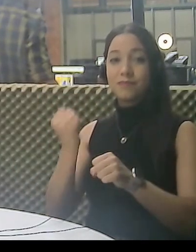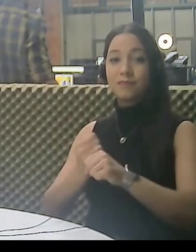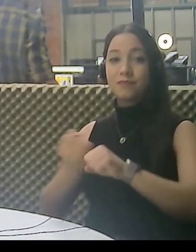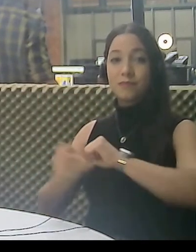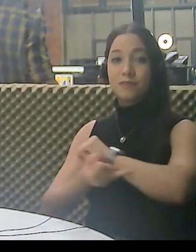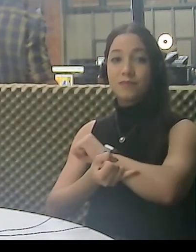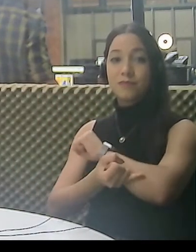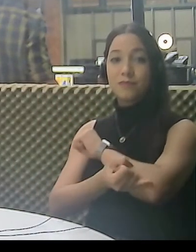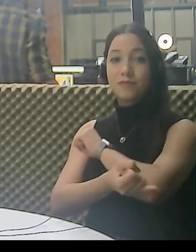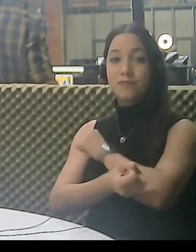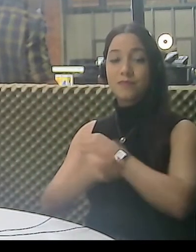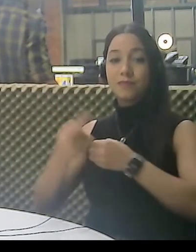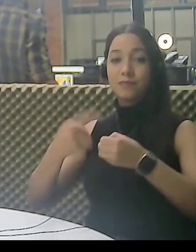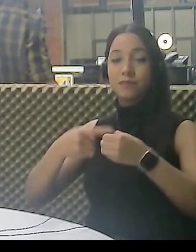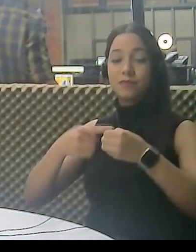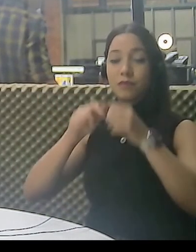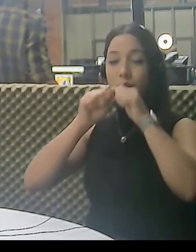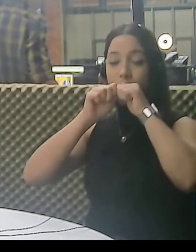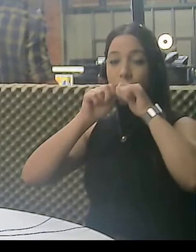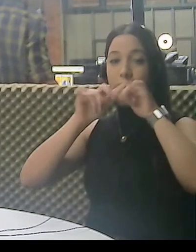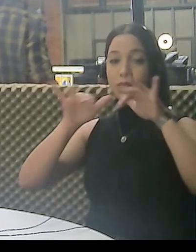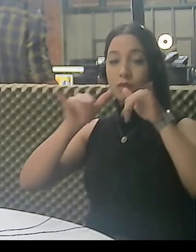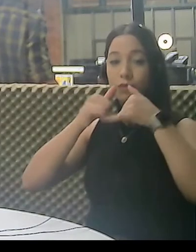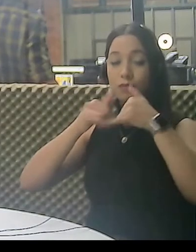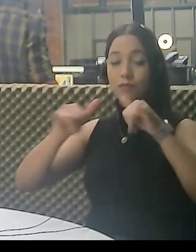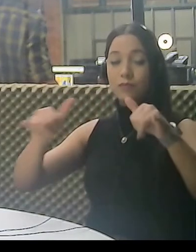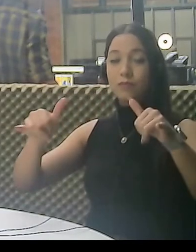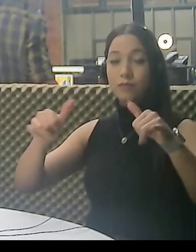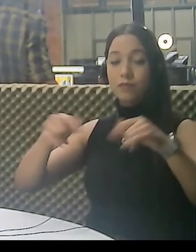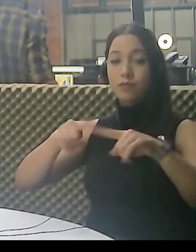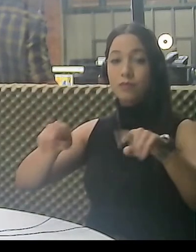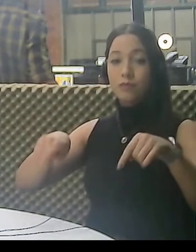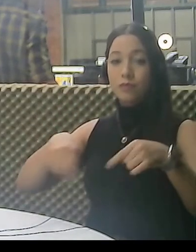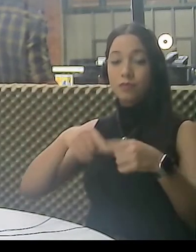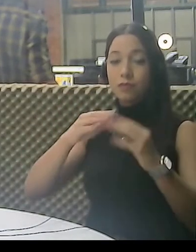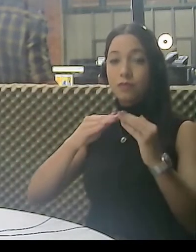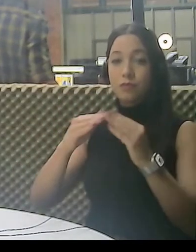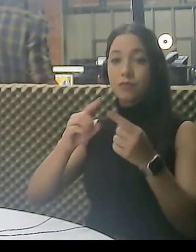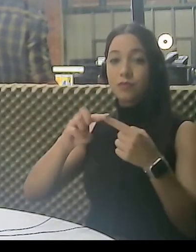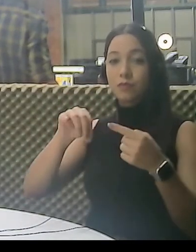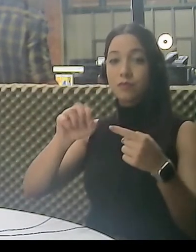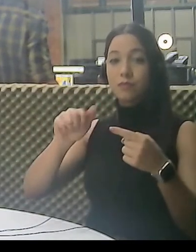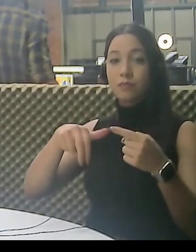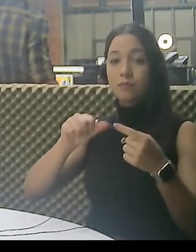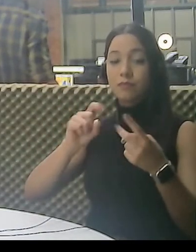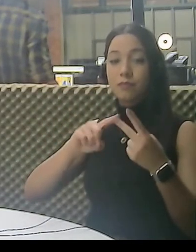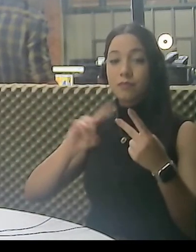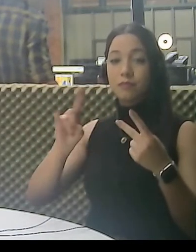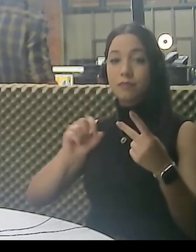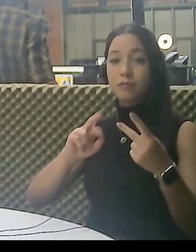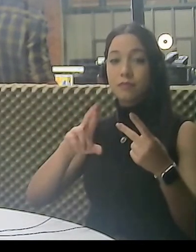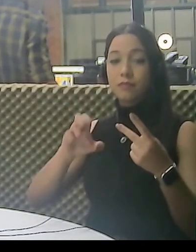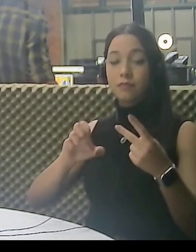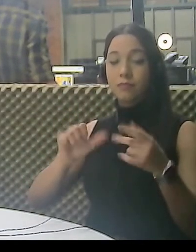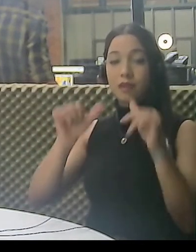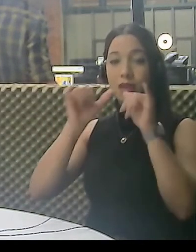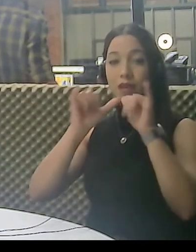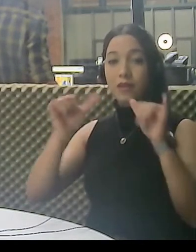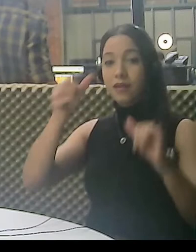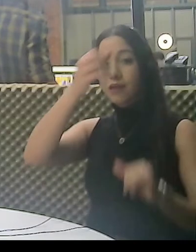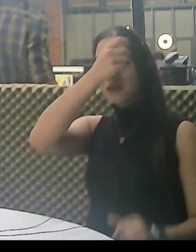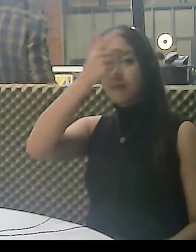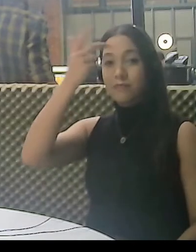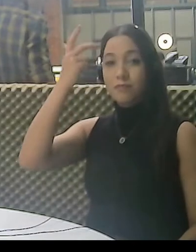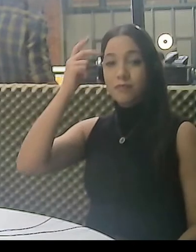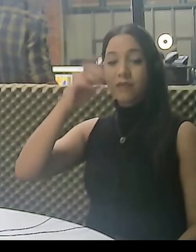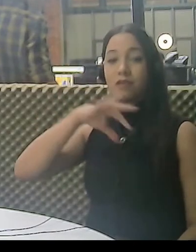rede urbana de distribuição de energia elétrica nos loteamentos Maná e Zaire Resende. O anúncio foi feito pelo prefeito Adelmo